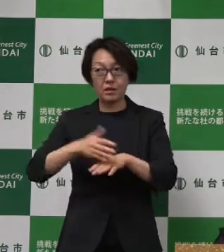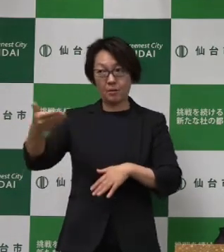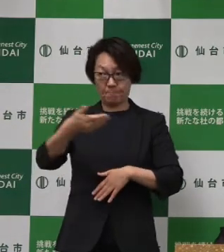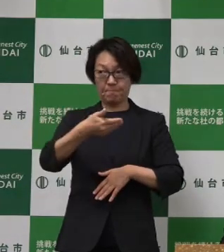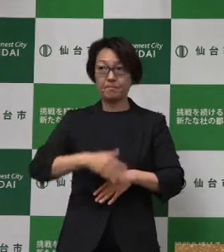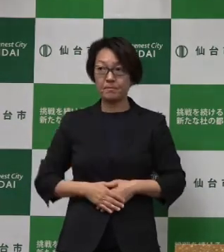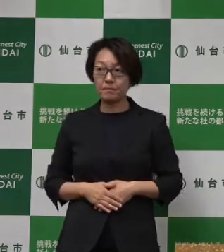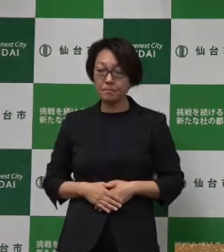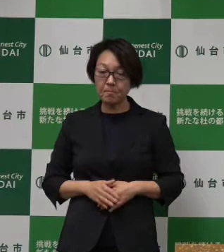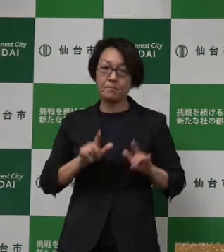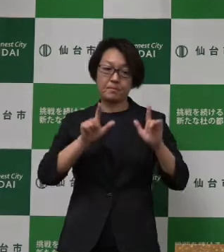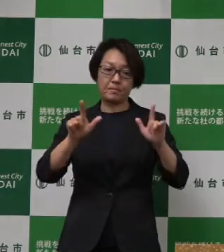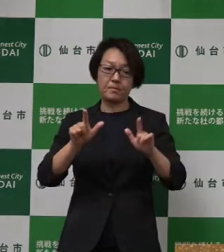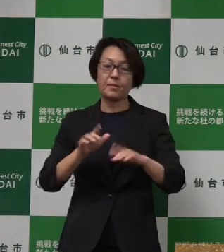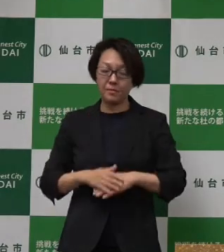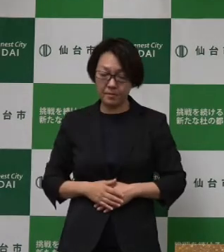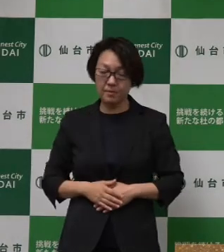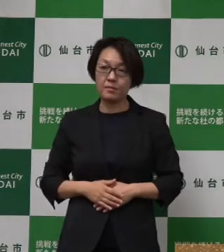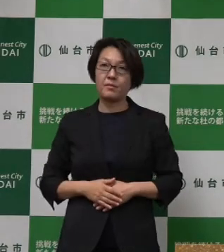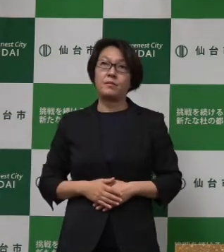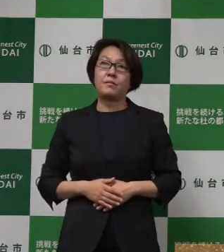ありがとうございます。すでにですね、